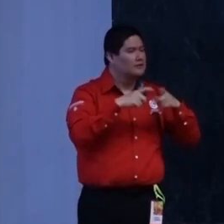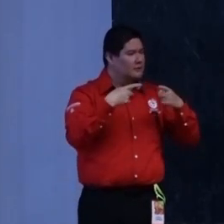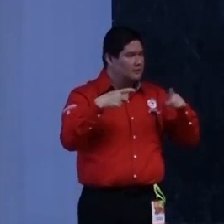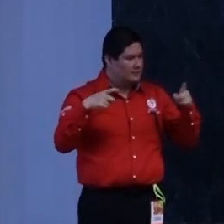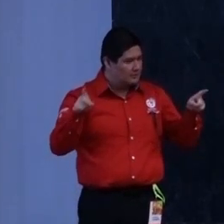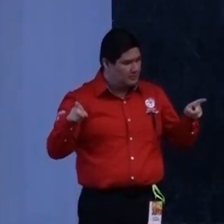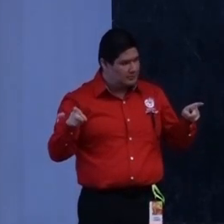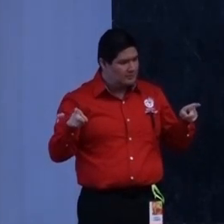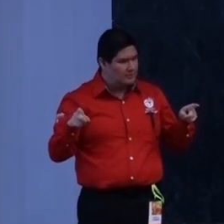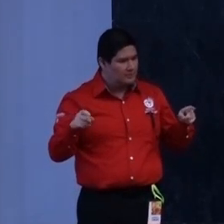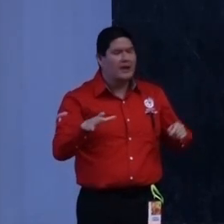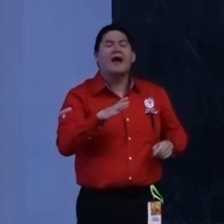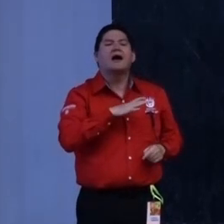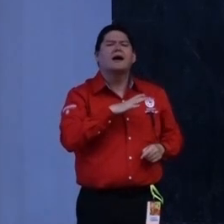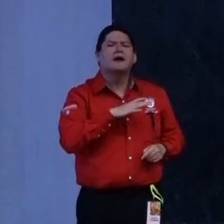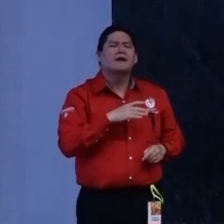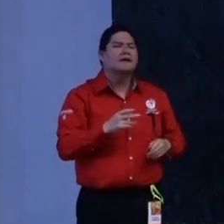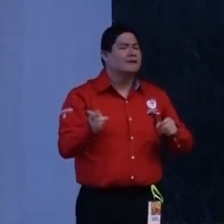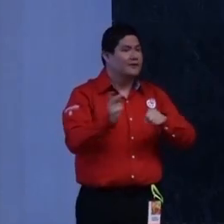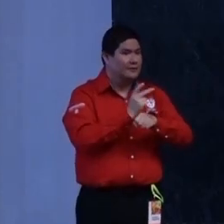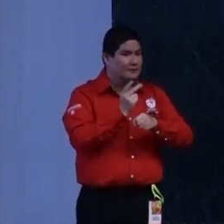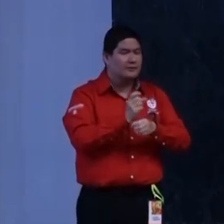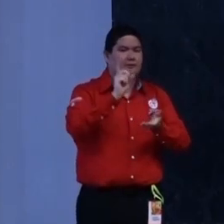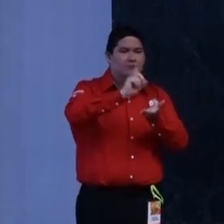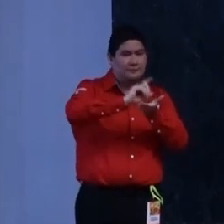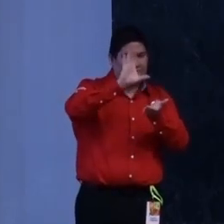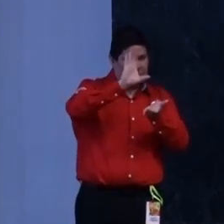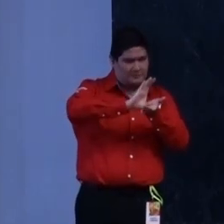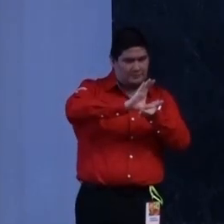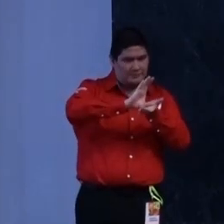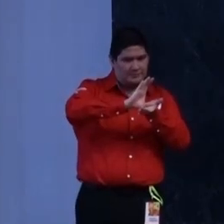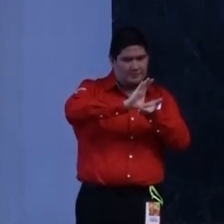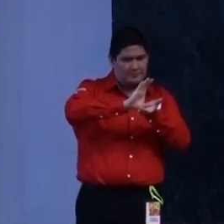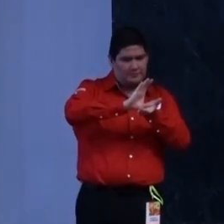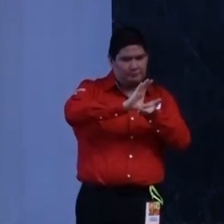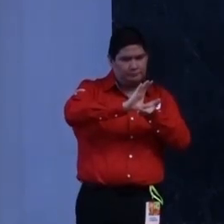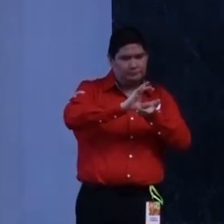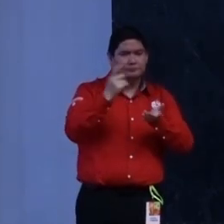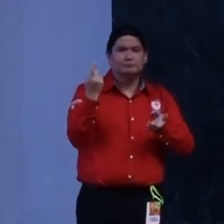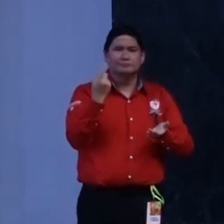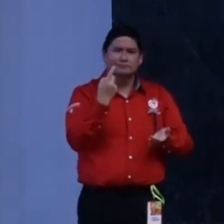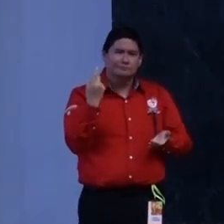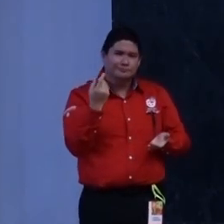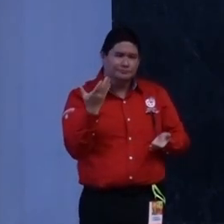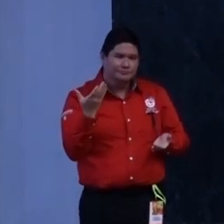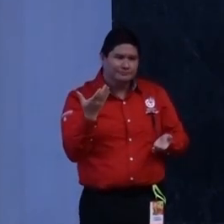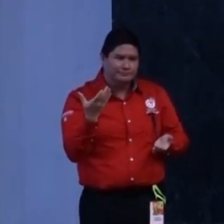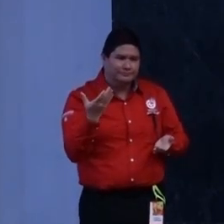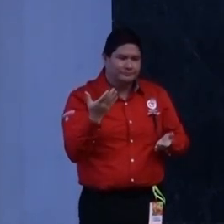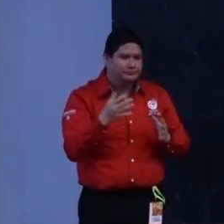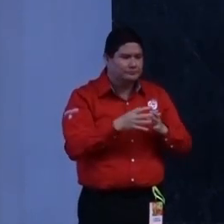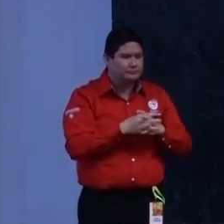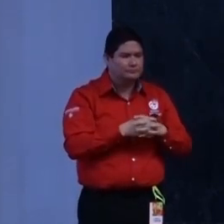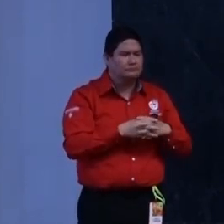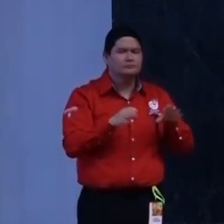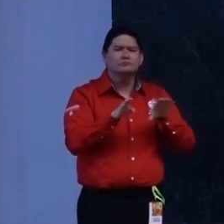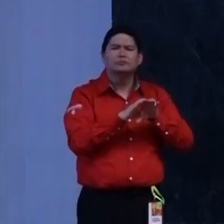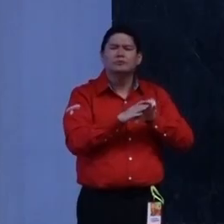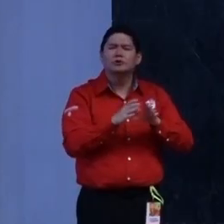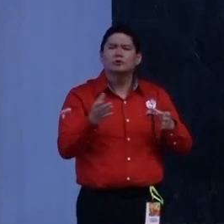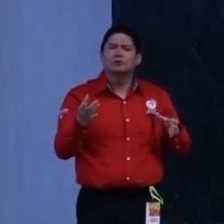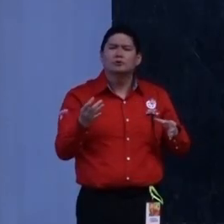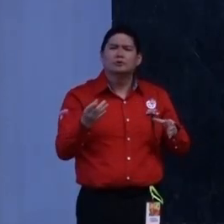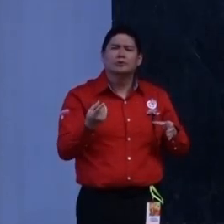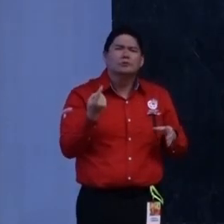Pero hay algo que pasa con el tema de la discapacidad, ¿no? Que socialmente se ha entendido